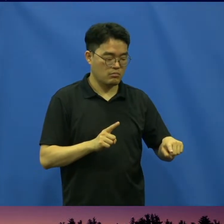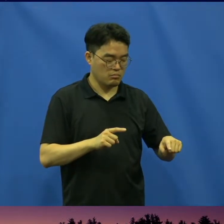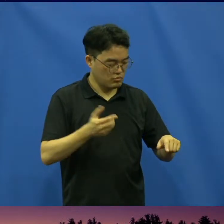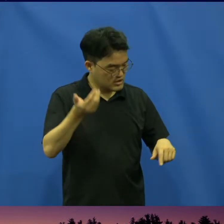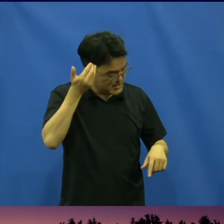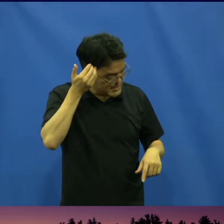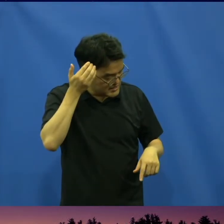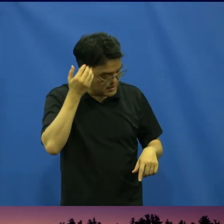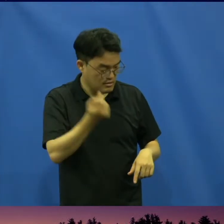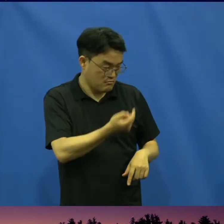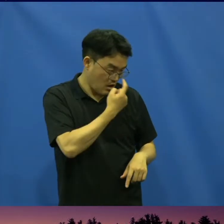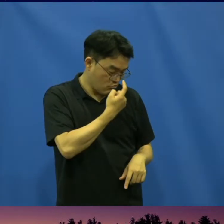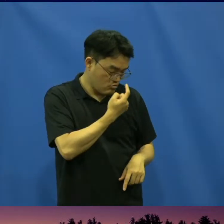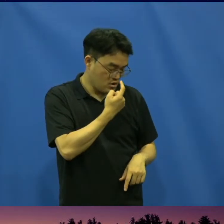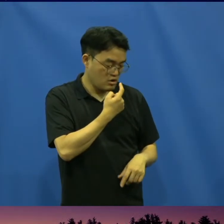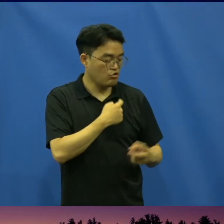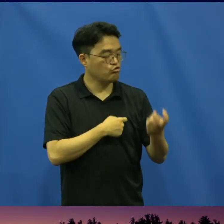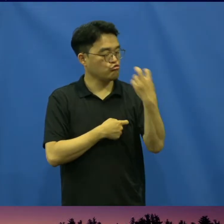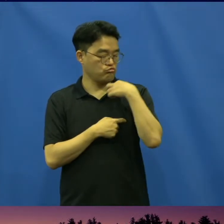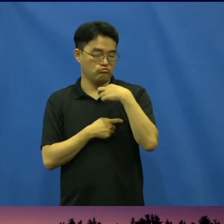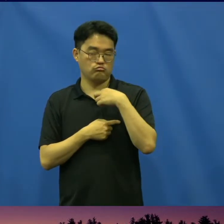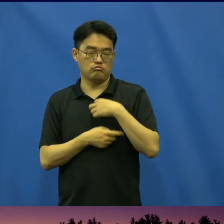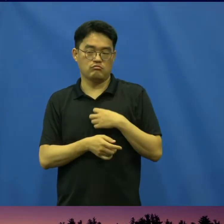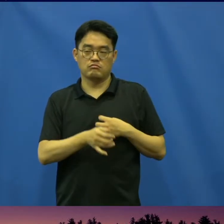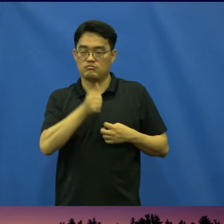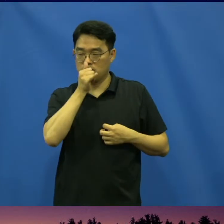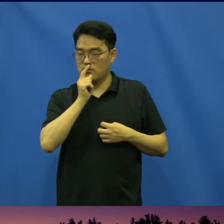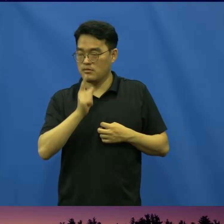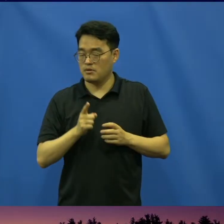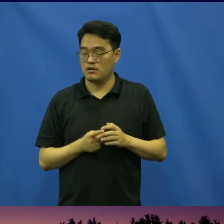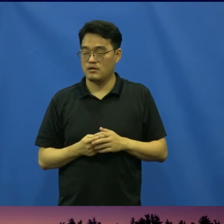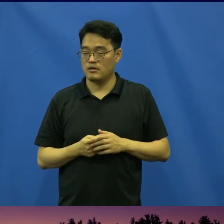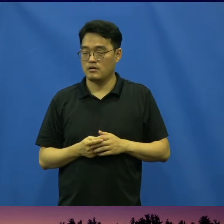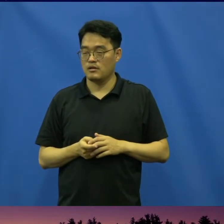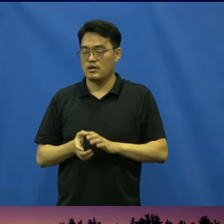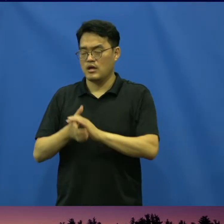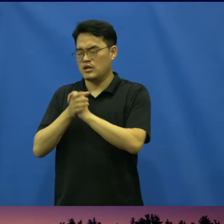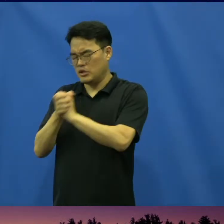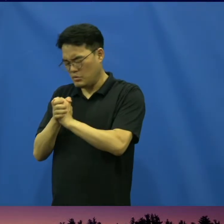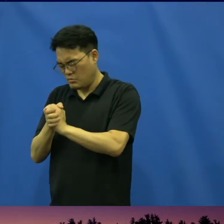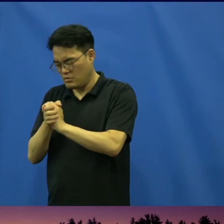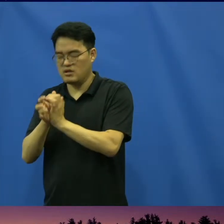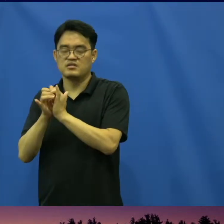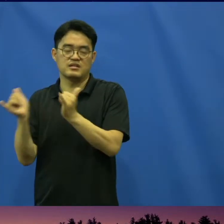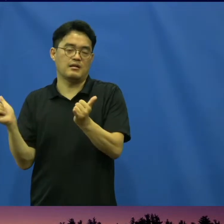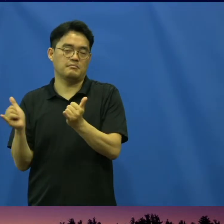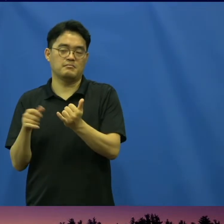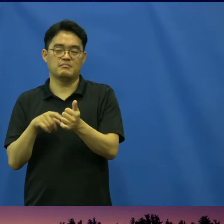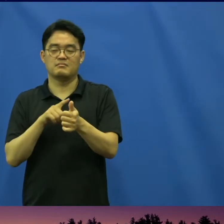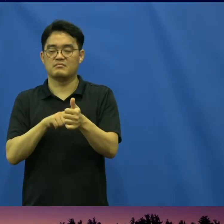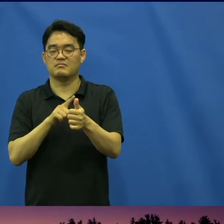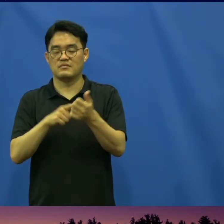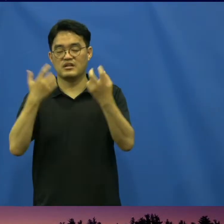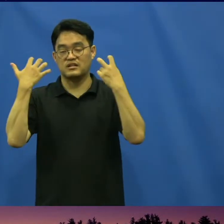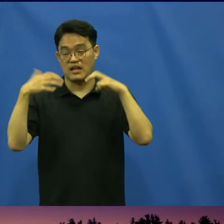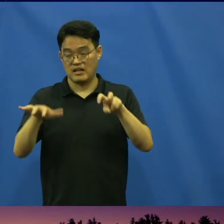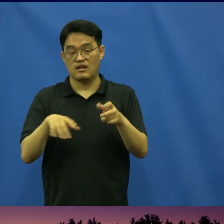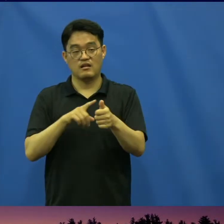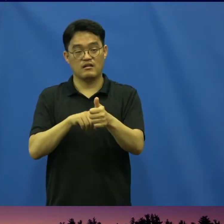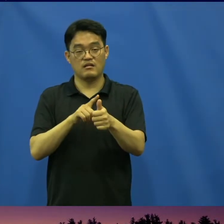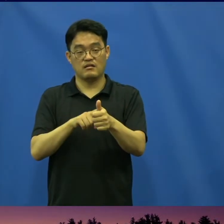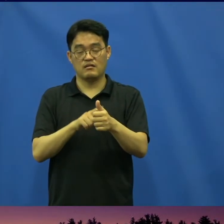여러분 기도하는 자리는 그냥 자리가 아니에요. 여러분 세상을 바꿔놓는 자리예요. 아무도 생각하지 못했던